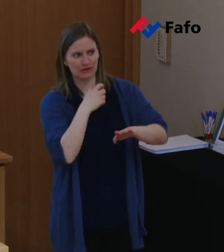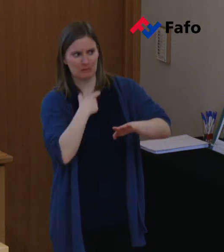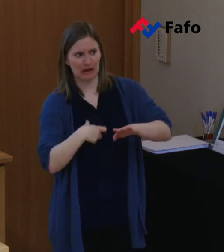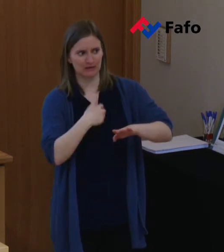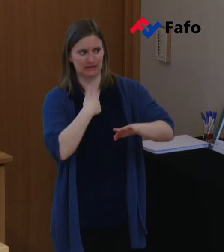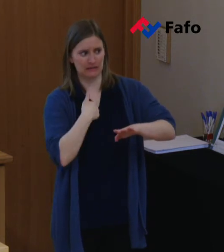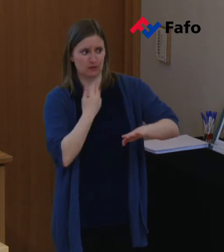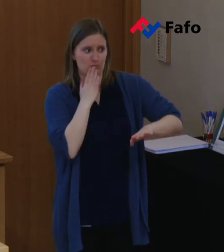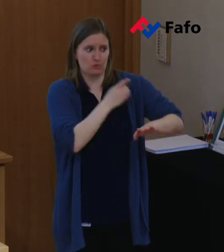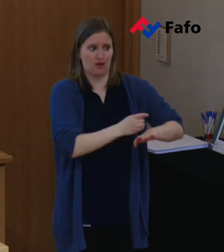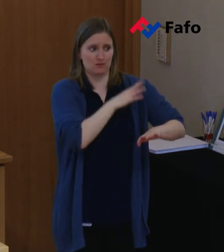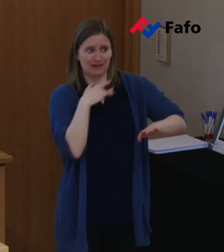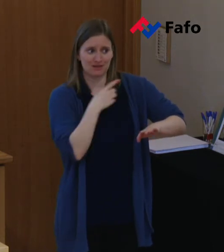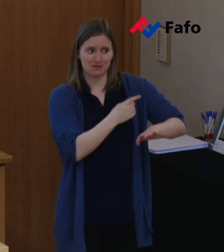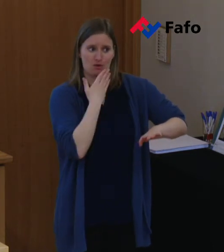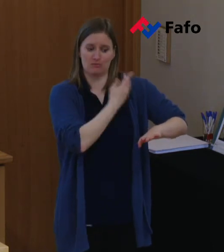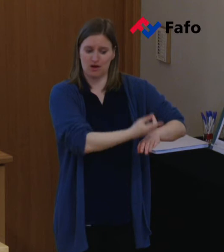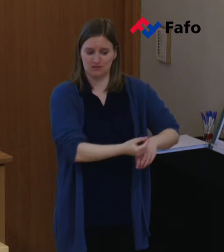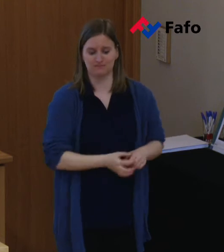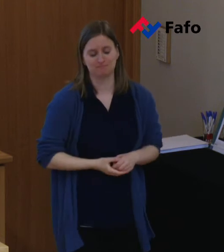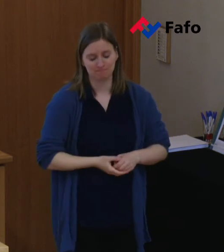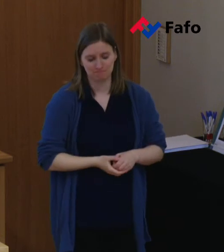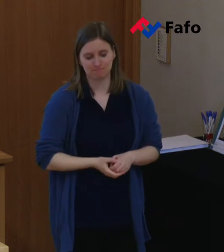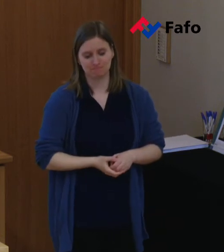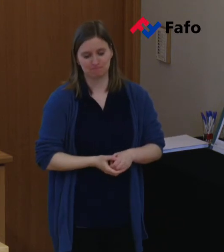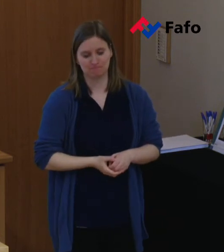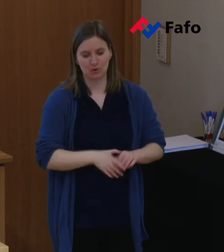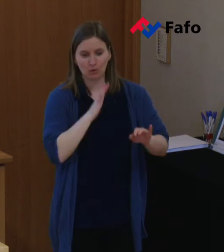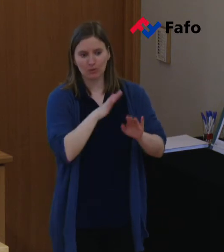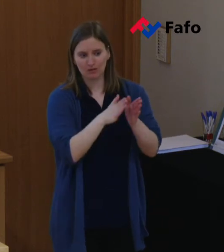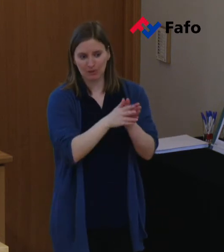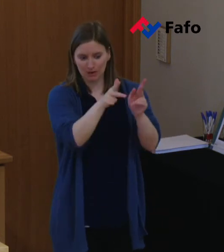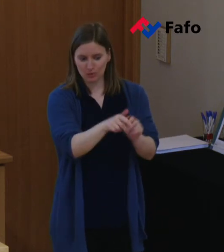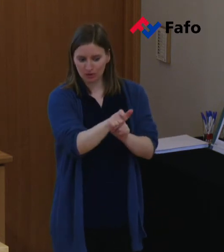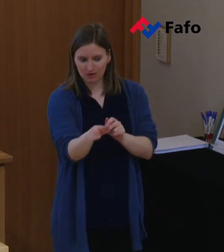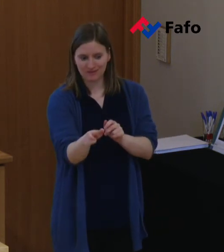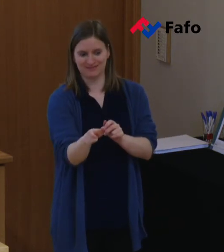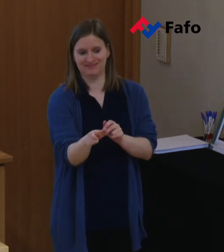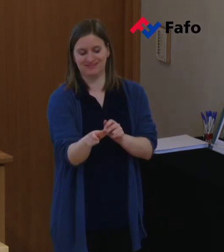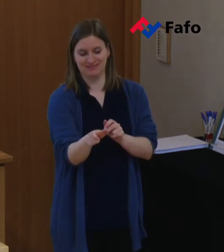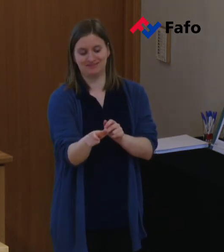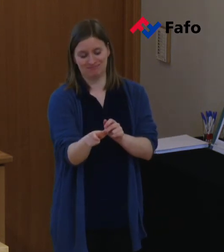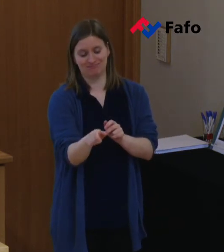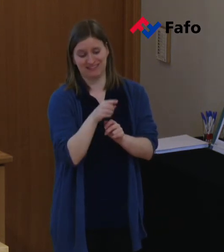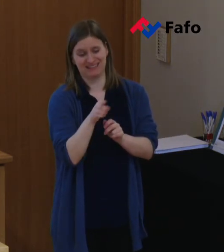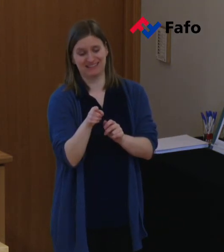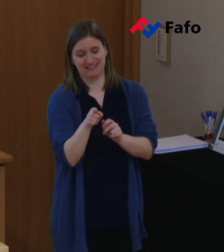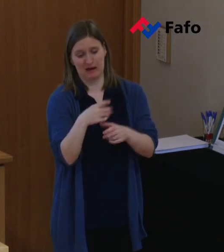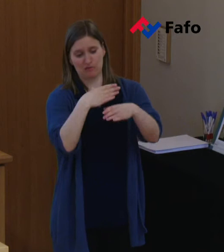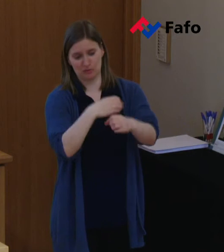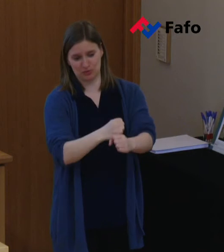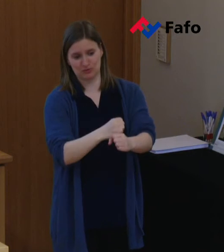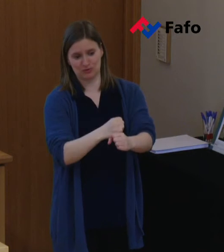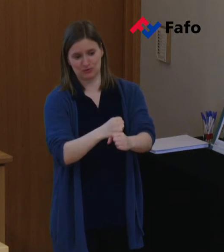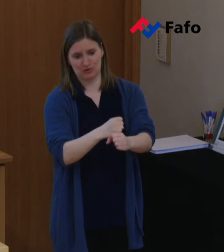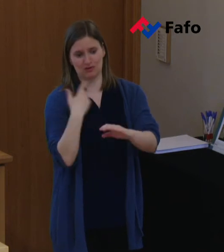finne trivsel og ha det bra. Og når du snakker med brukerne, så det jo nettopp det de opptatt av. At det